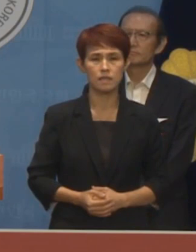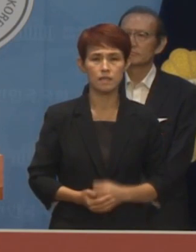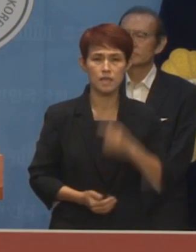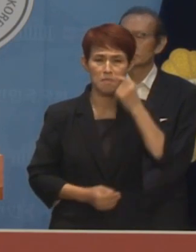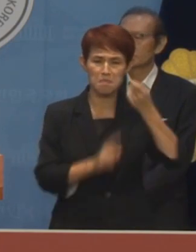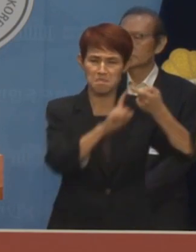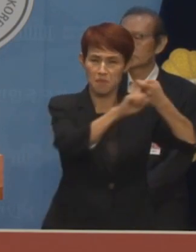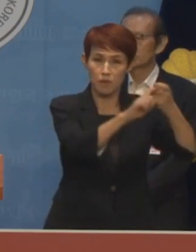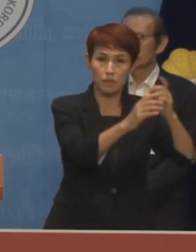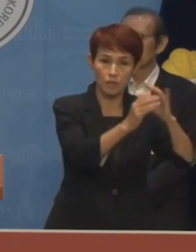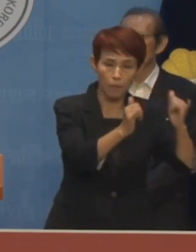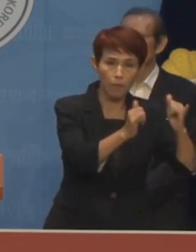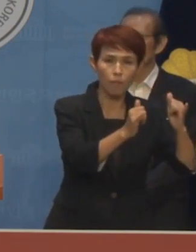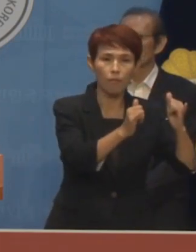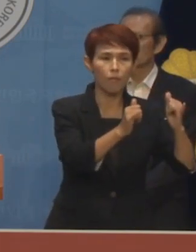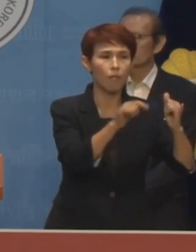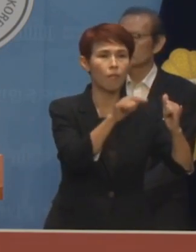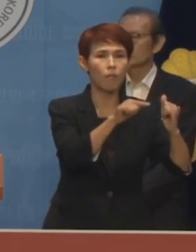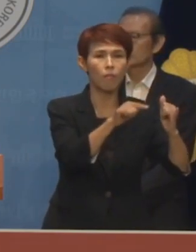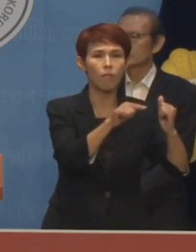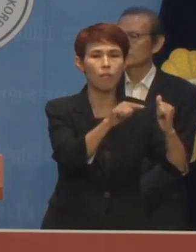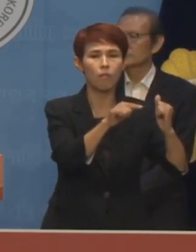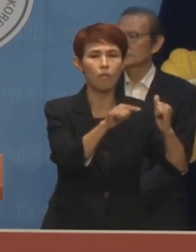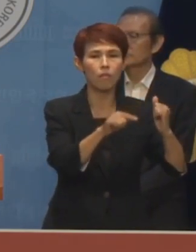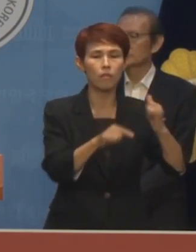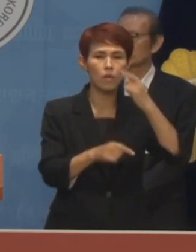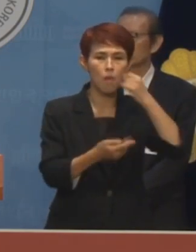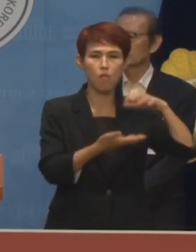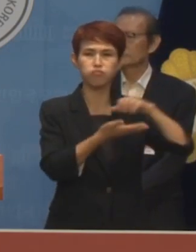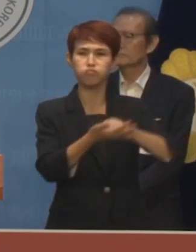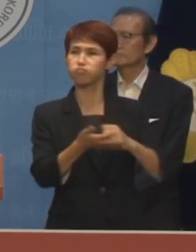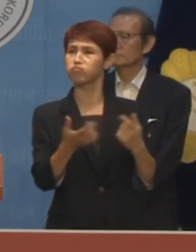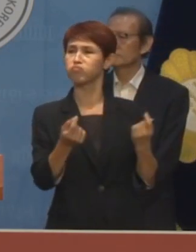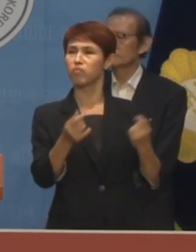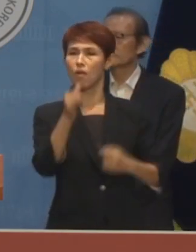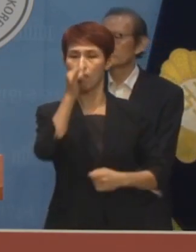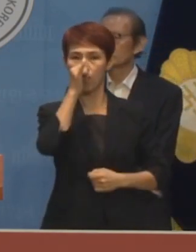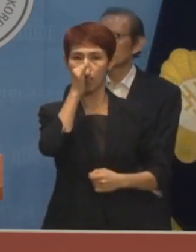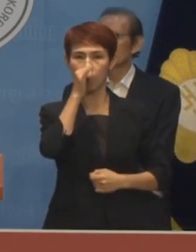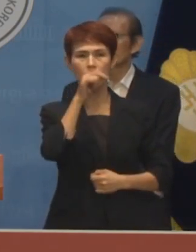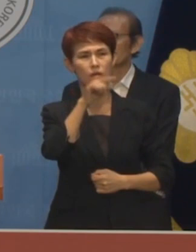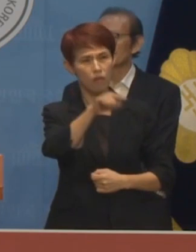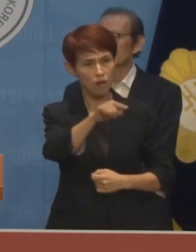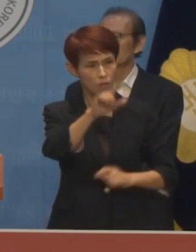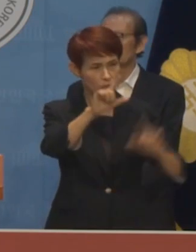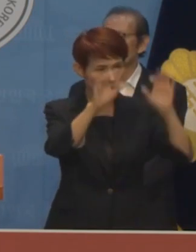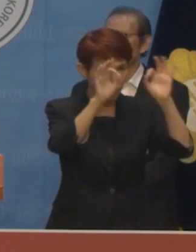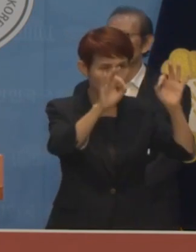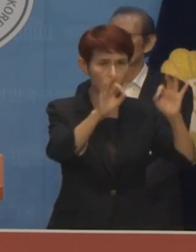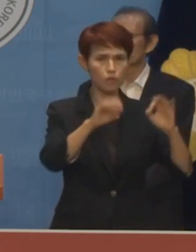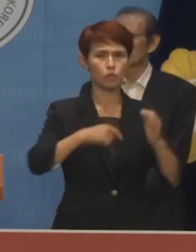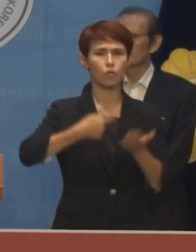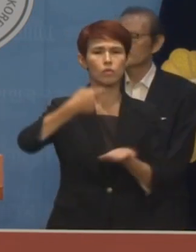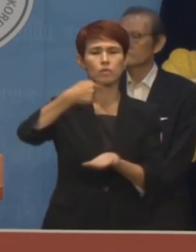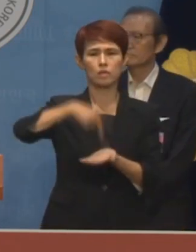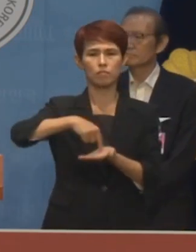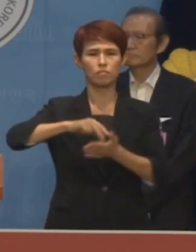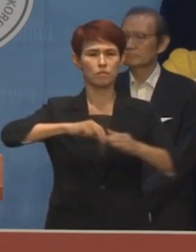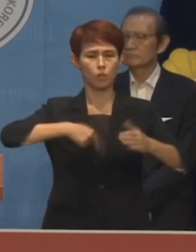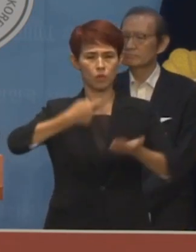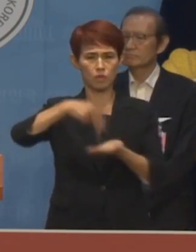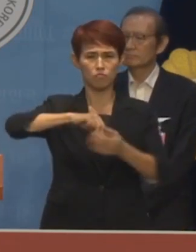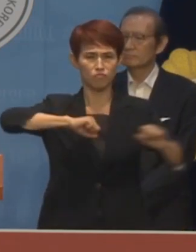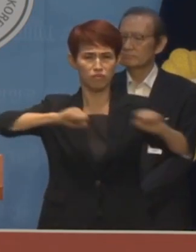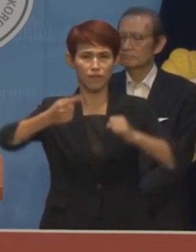신친일파의 망언과 왜곡된 식민 역사관은 일제 압제에 맞서 독립투쟁한 모든 선열들의 혼을 어지럽게